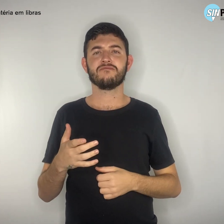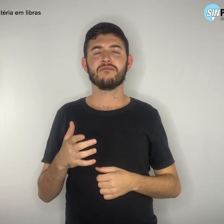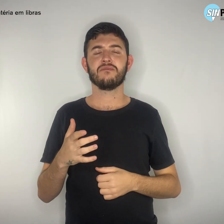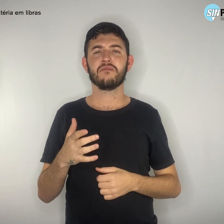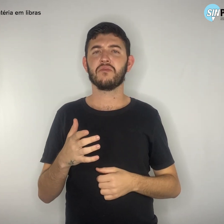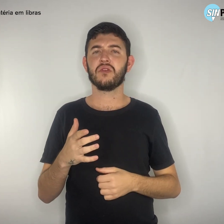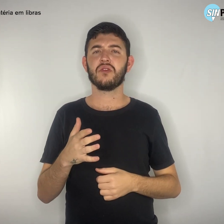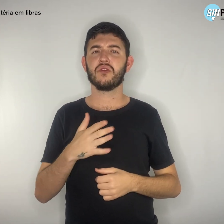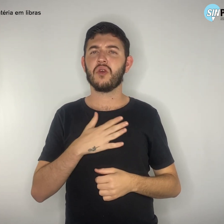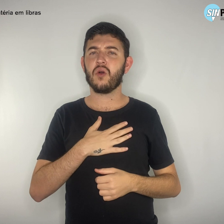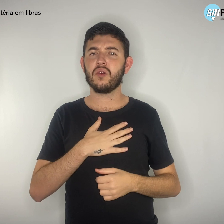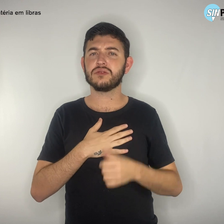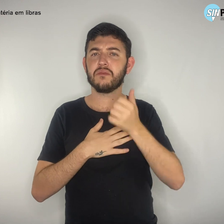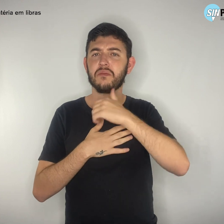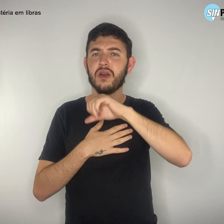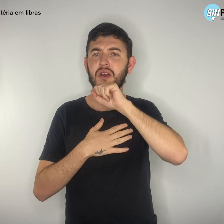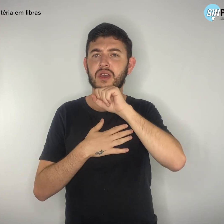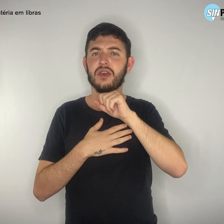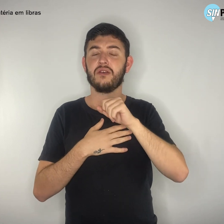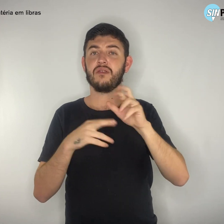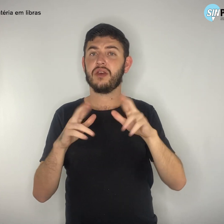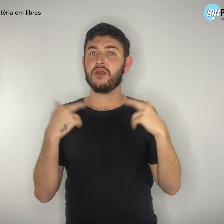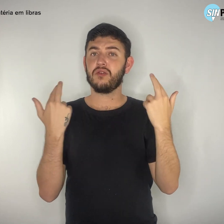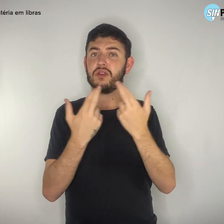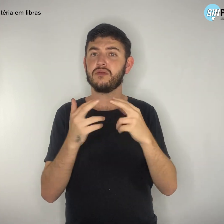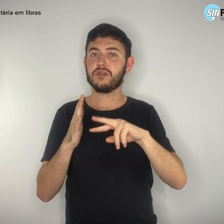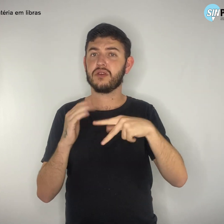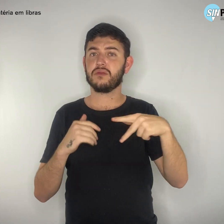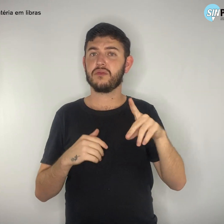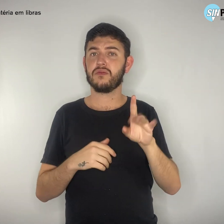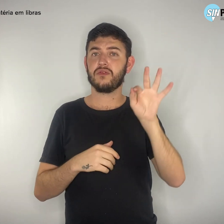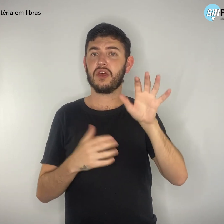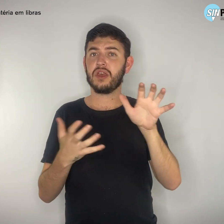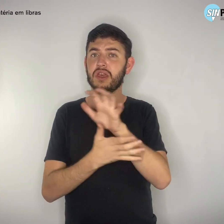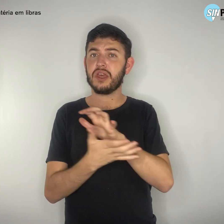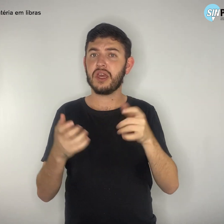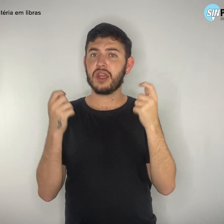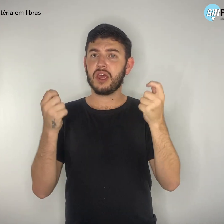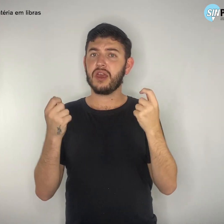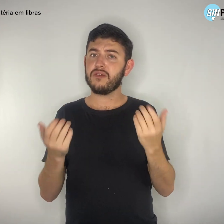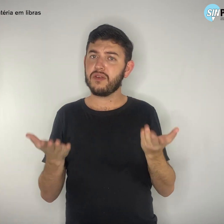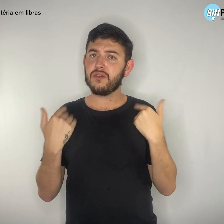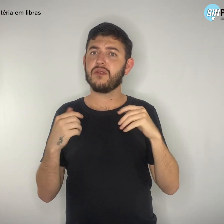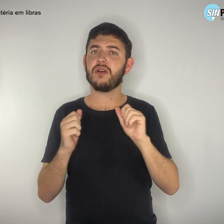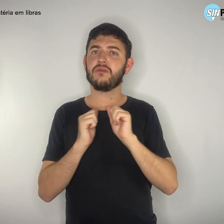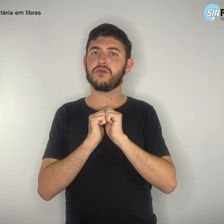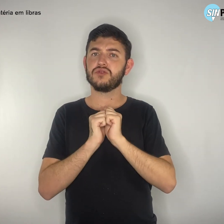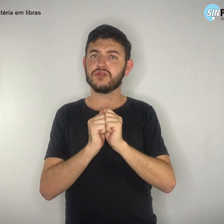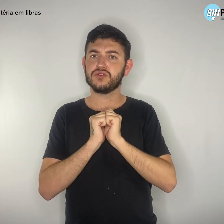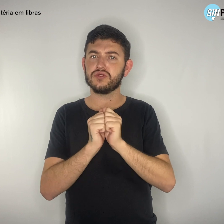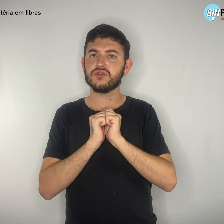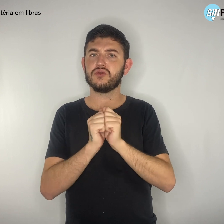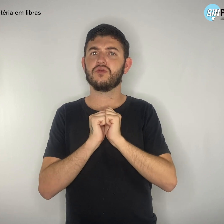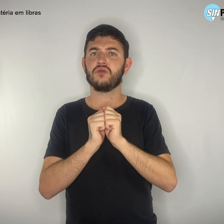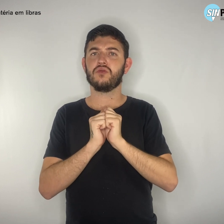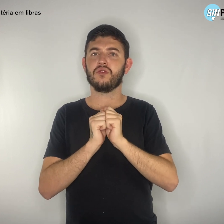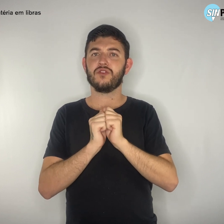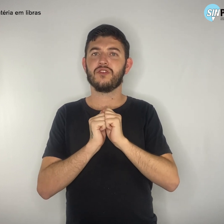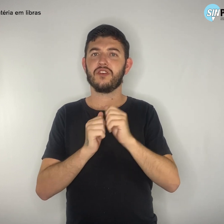assembleia do Simpro, vai ter greve. Vamos lá atrás dos pelegos? Nesse